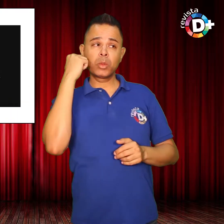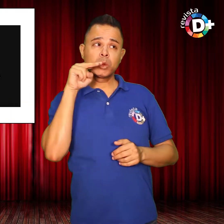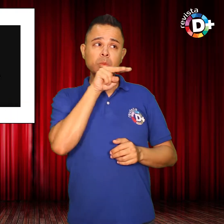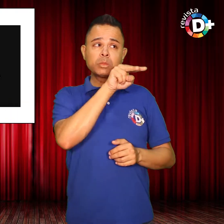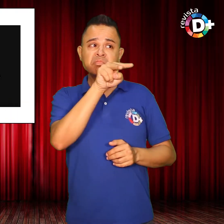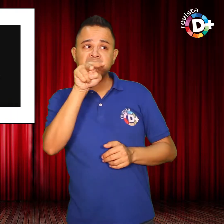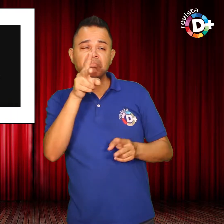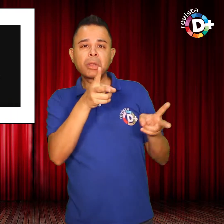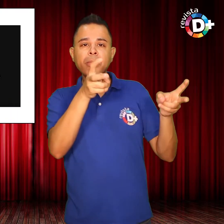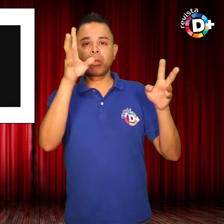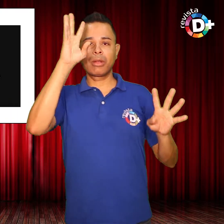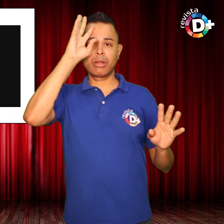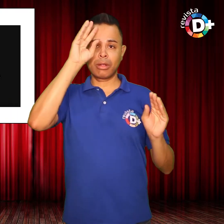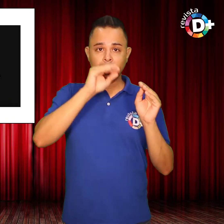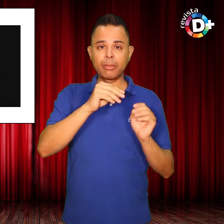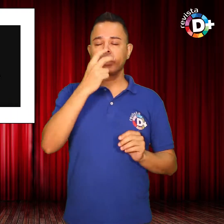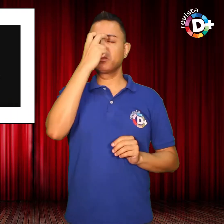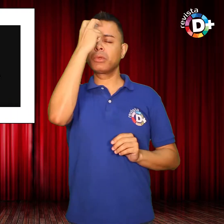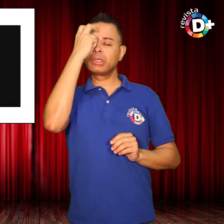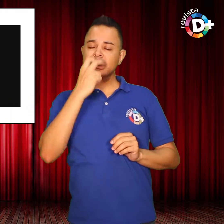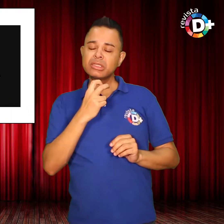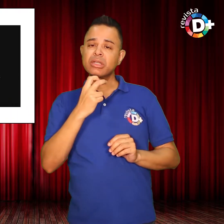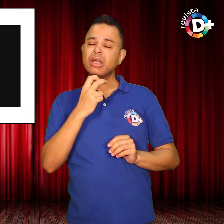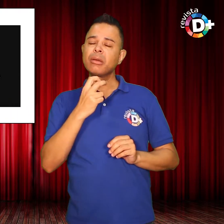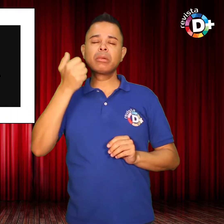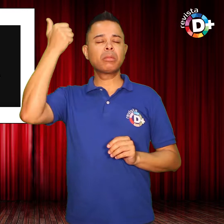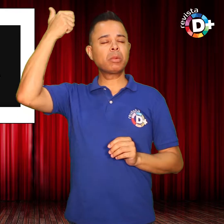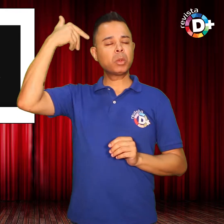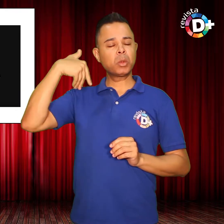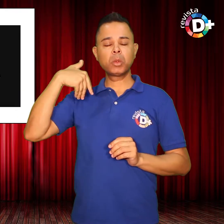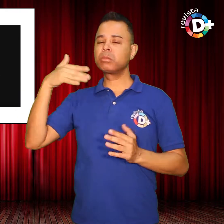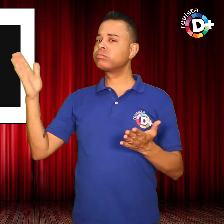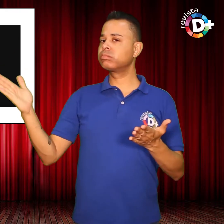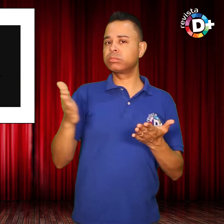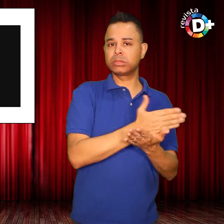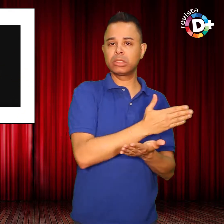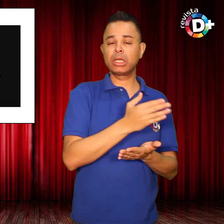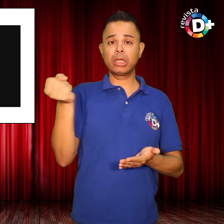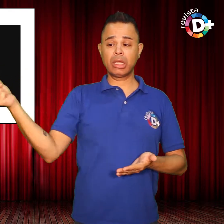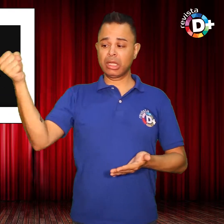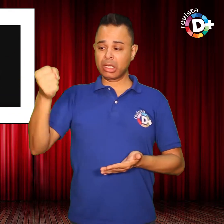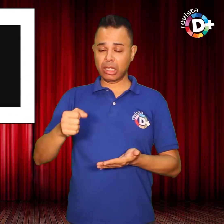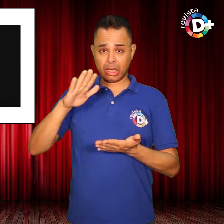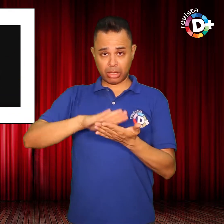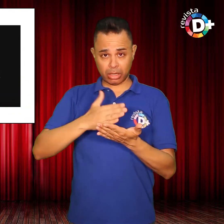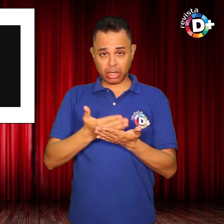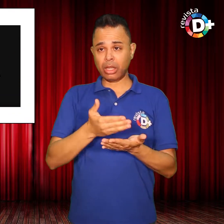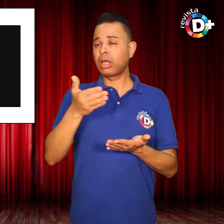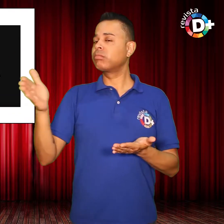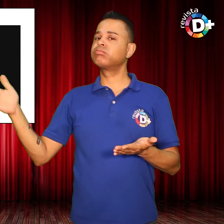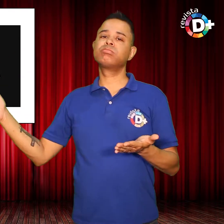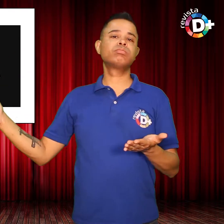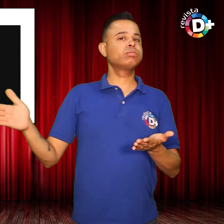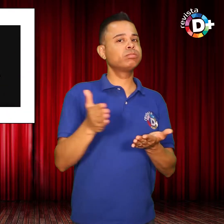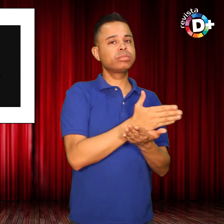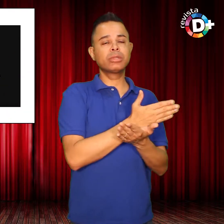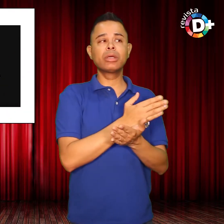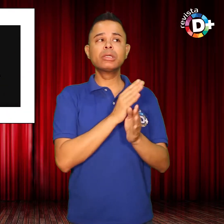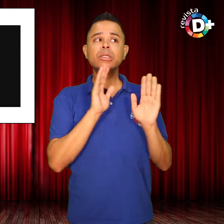compreendido por surdos e cegos sem usar recursos de áudio descrição e intérpretes de libras